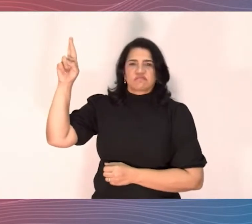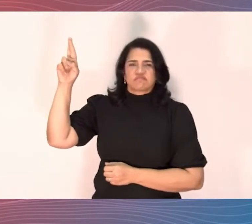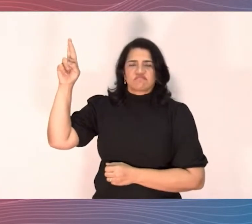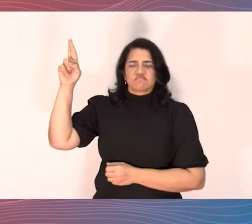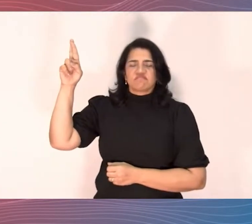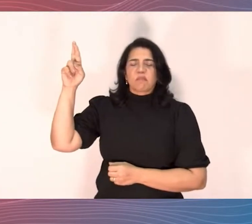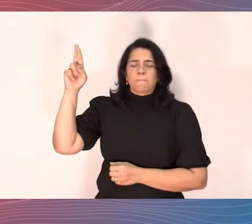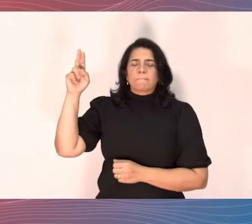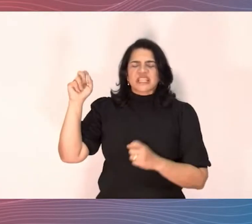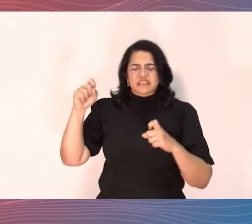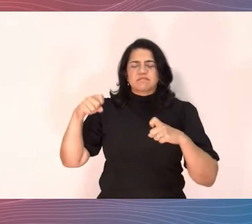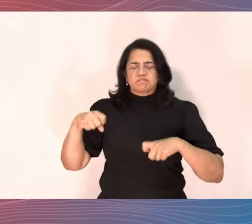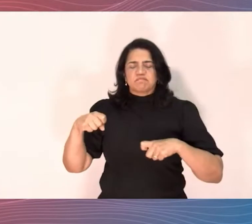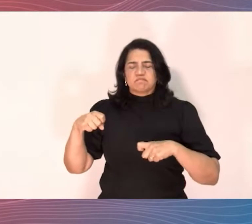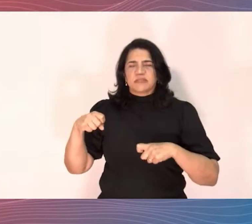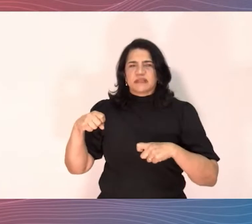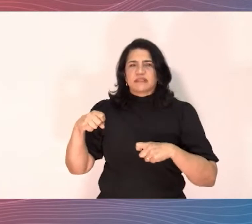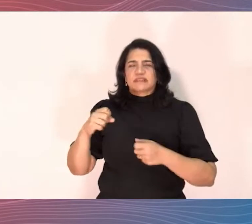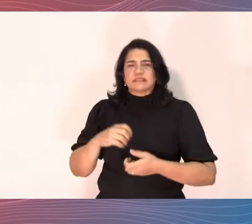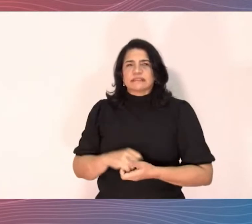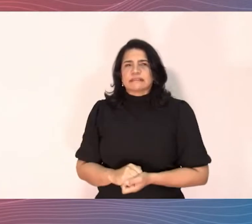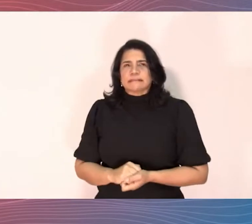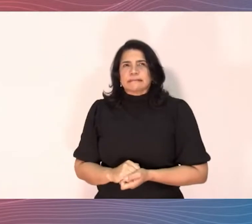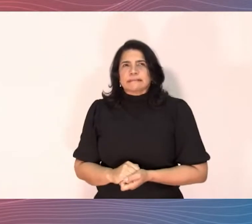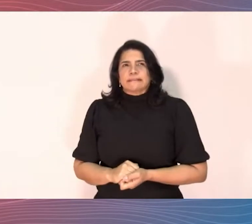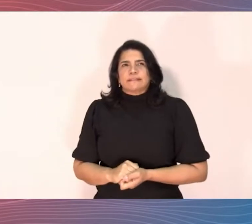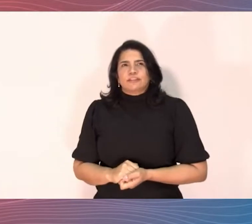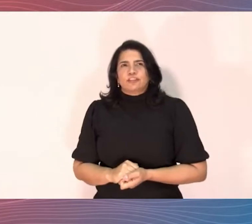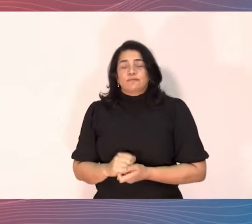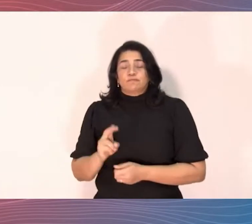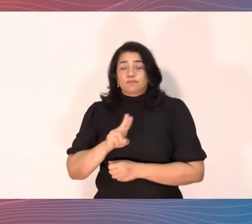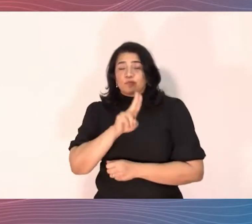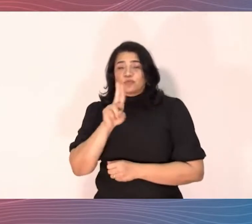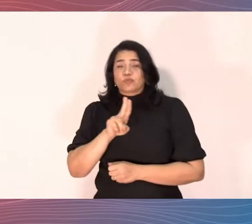Nós temos um poder de mobilização enorme.